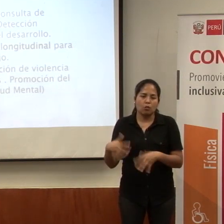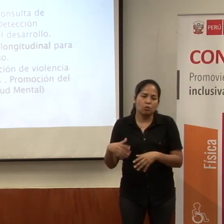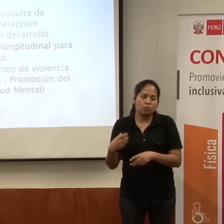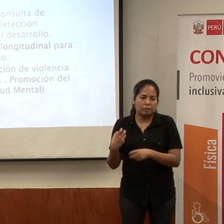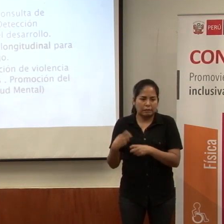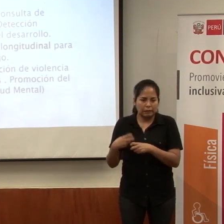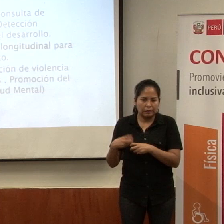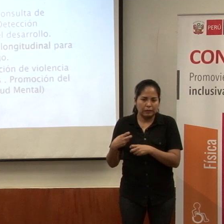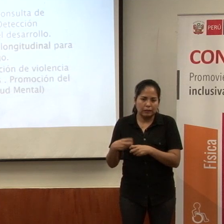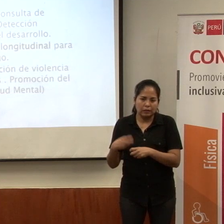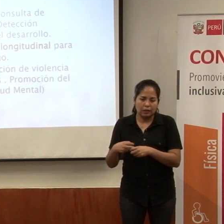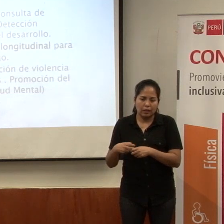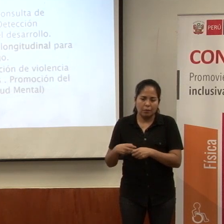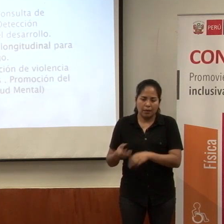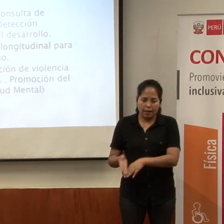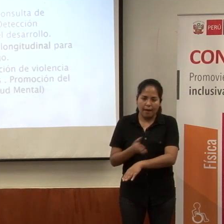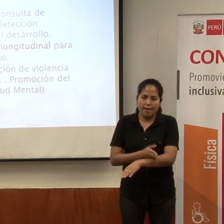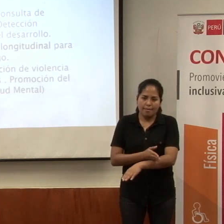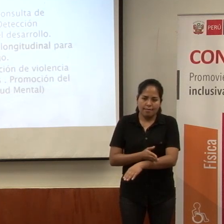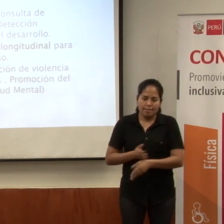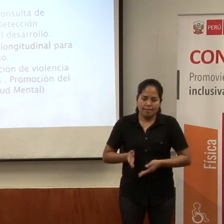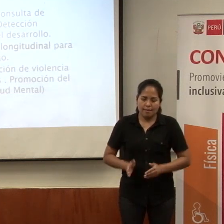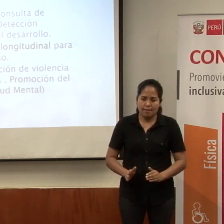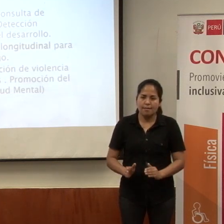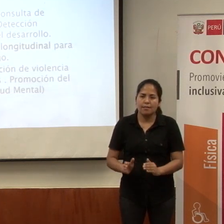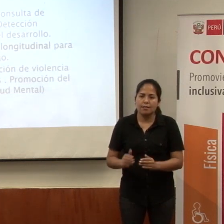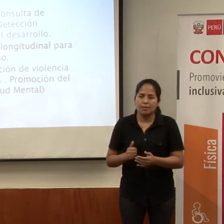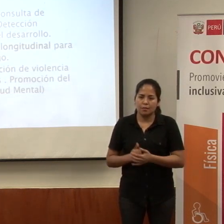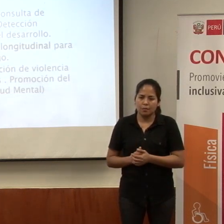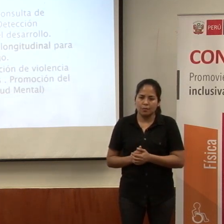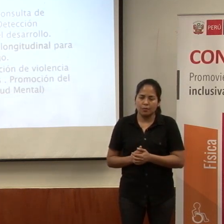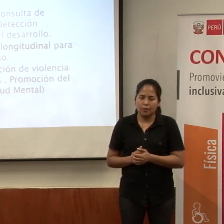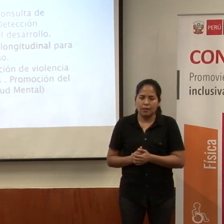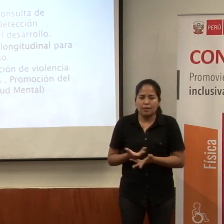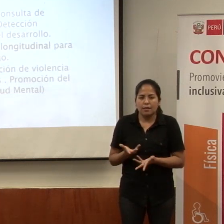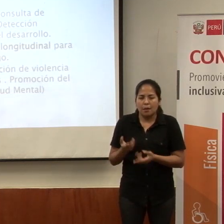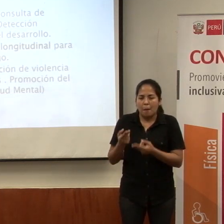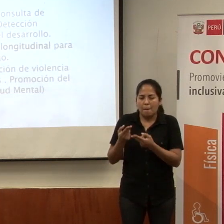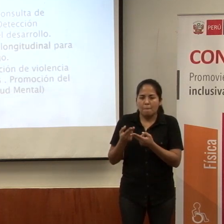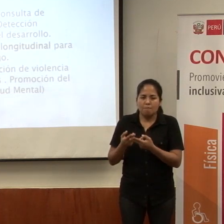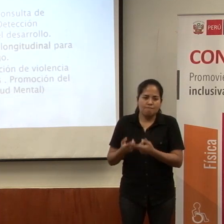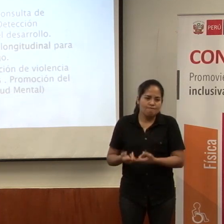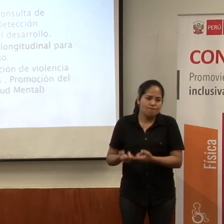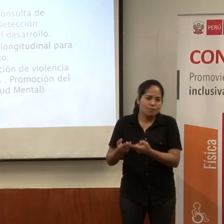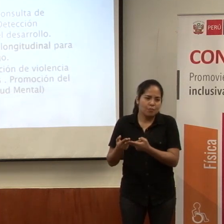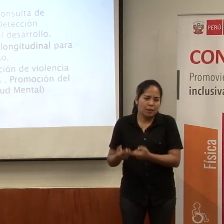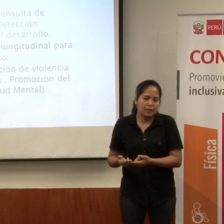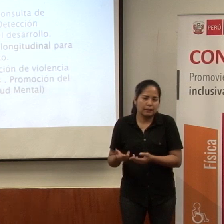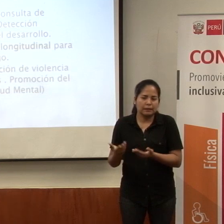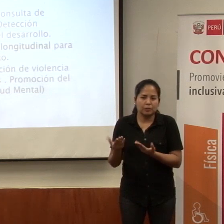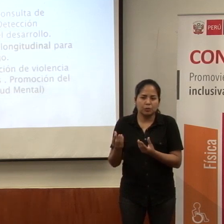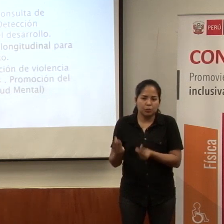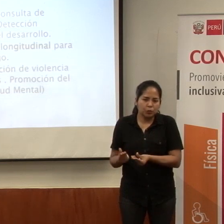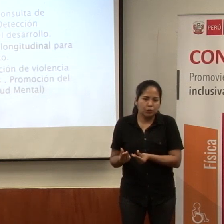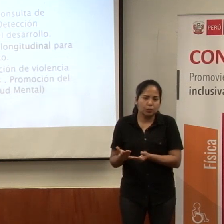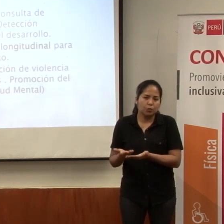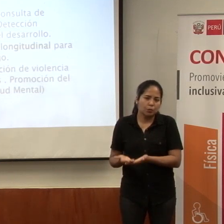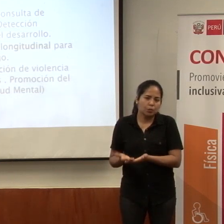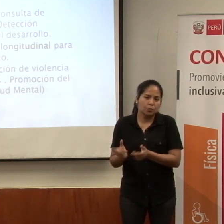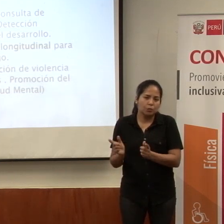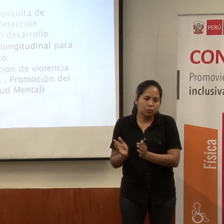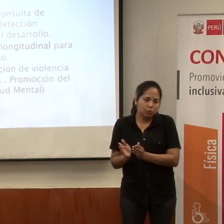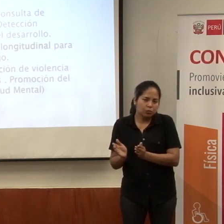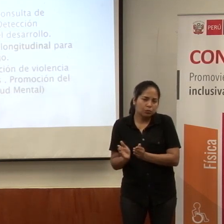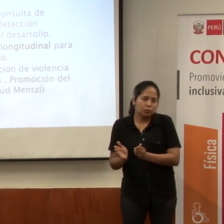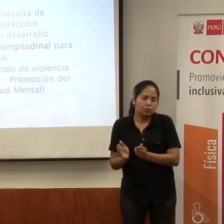riesgo, especialmente prematuros y niños con bajo peso extremo. Estos niños son los que van a desarrollar más discapacidades,